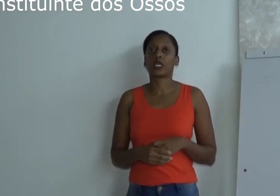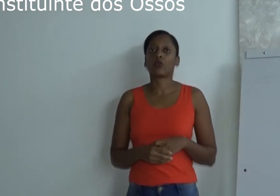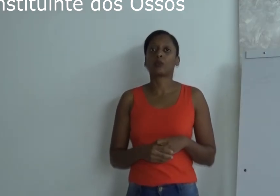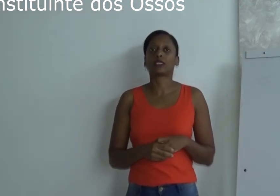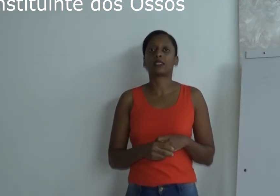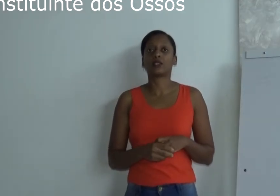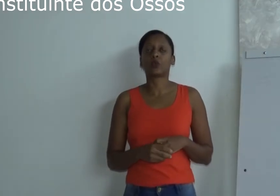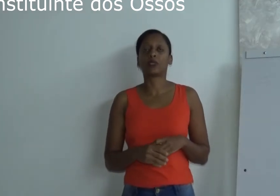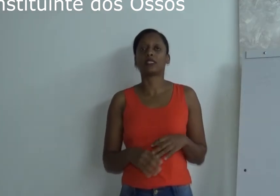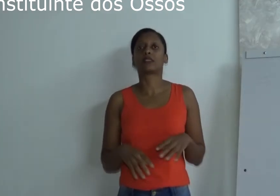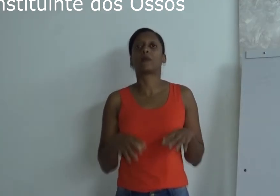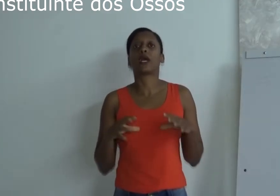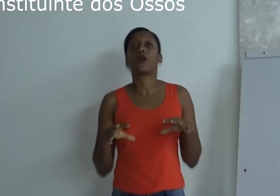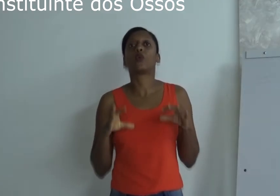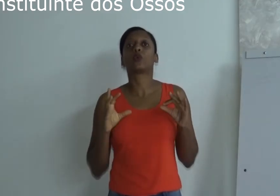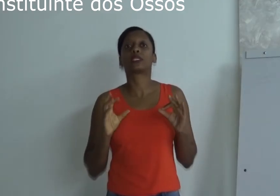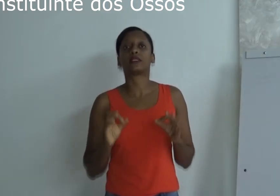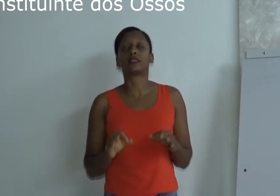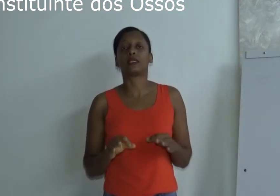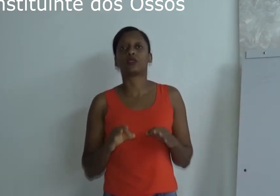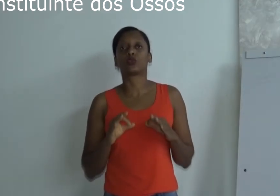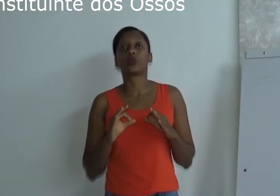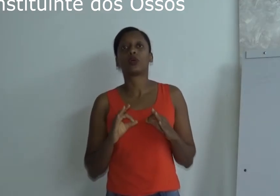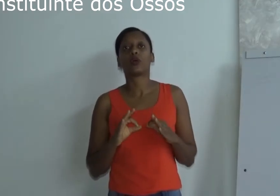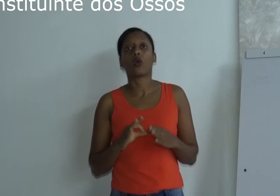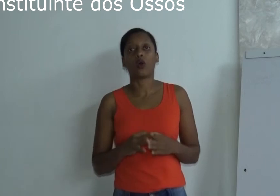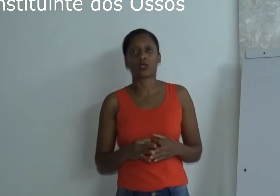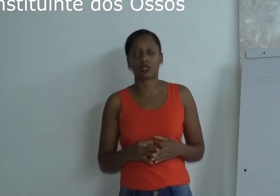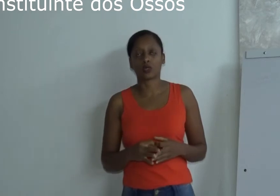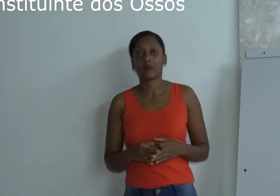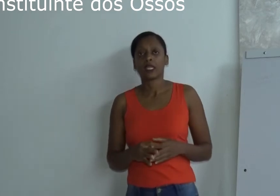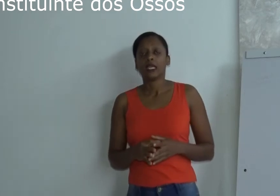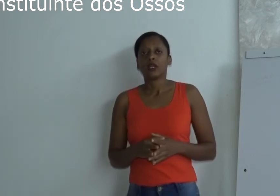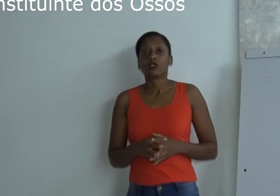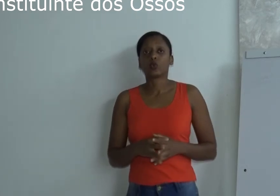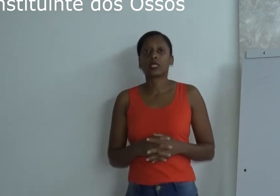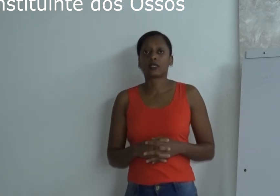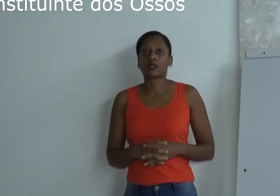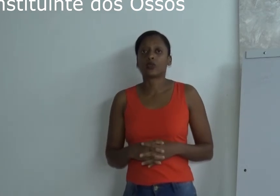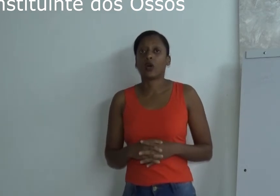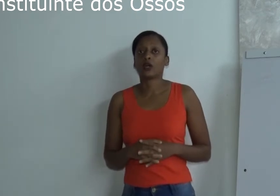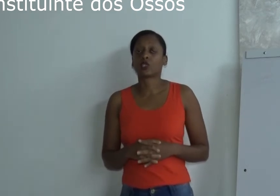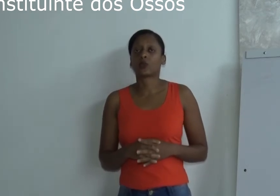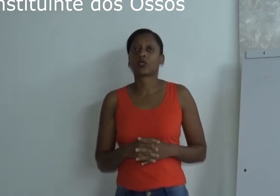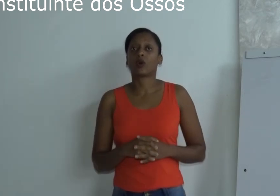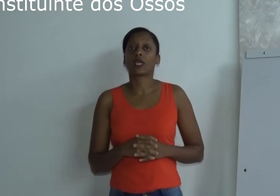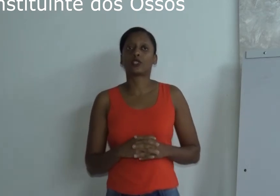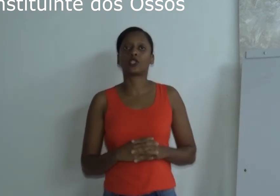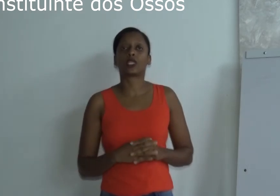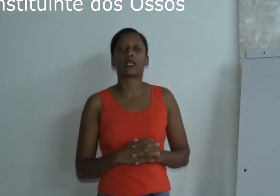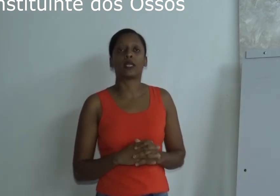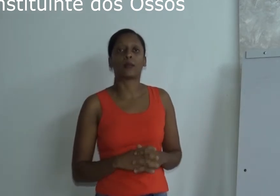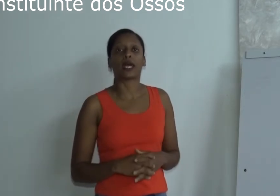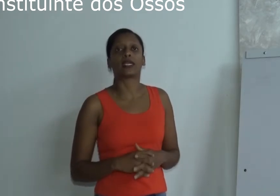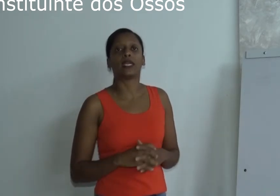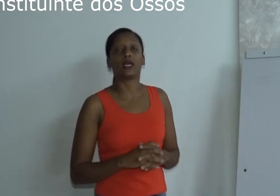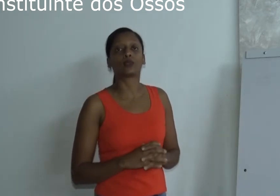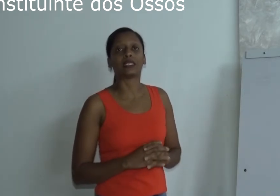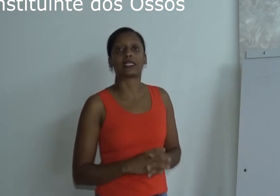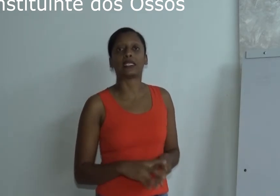como tecido principal o tecido ósseo. O tecido ósseo, pessoal, o que a gente tem que lembrar? Que ele é um